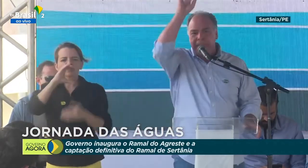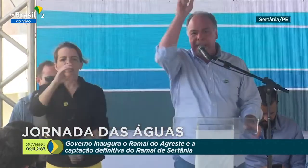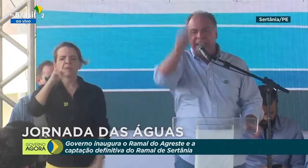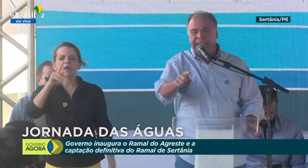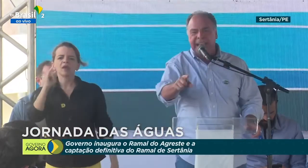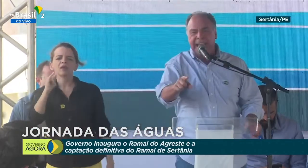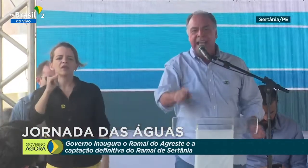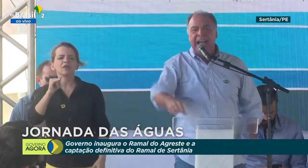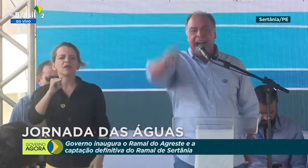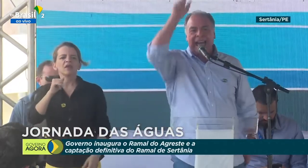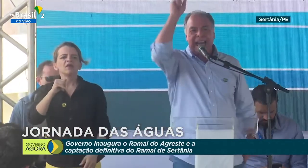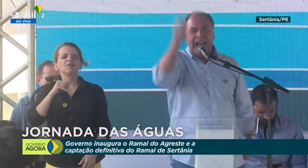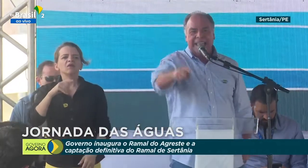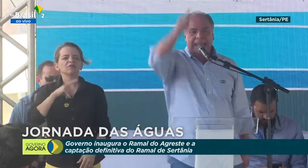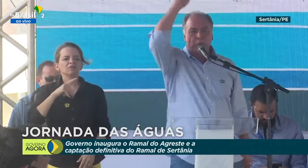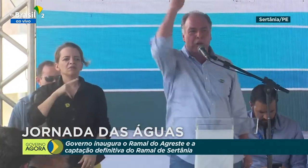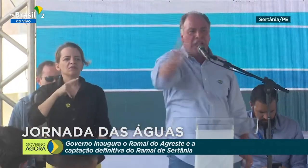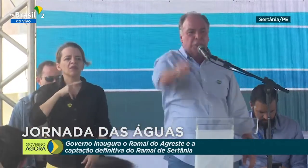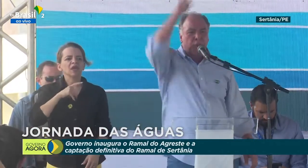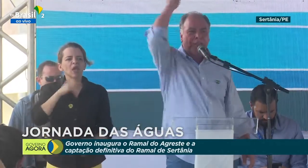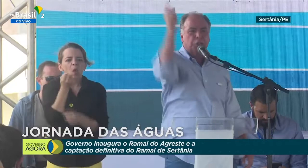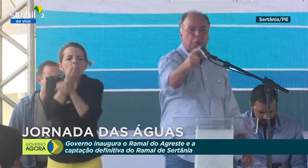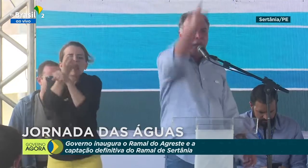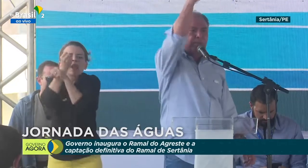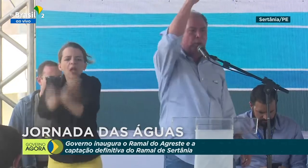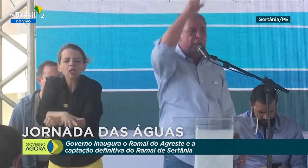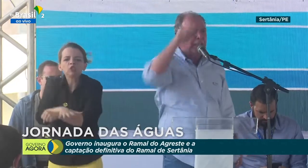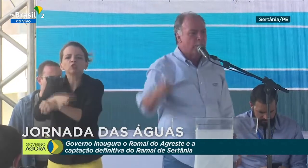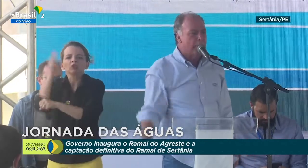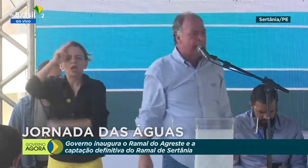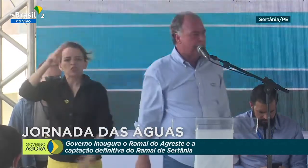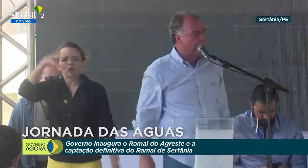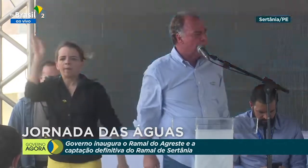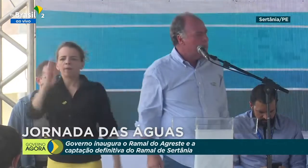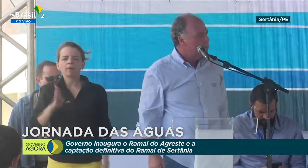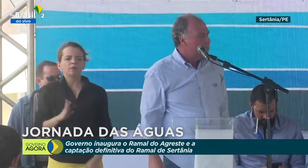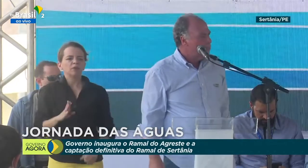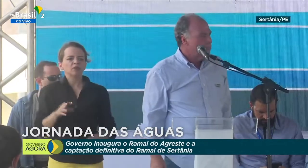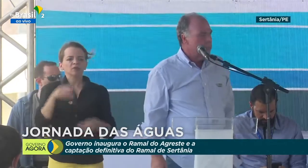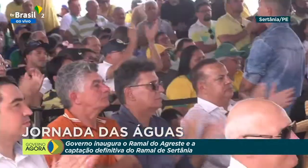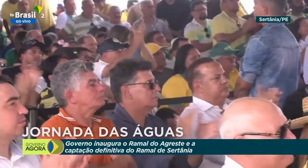vai merecer a lata do lixo da história política do Brasil.